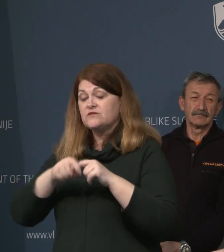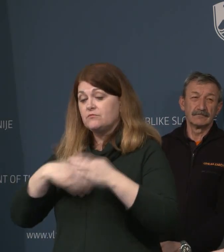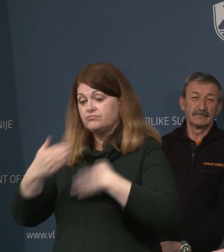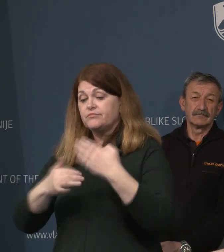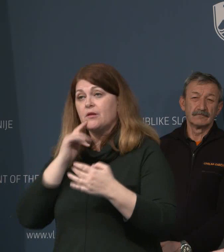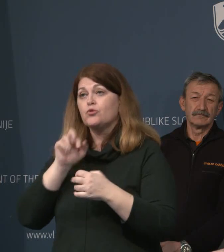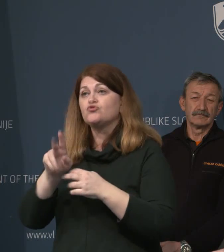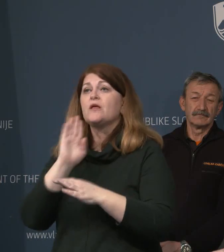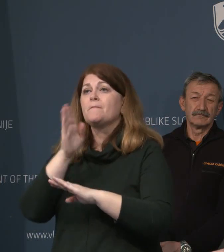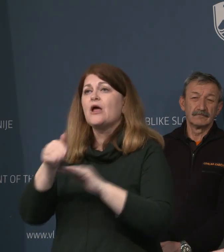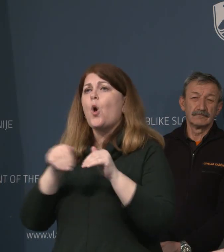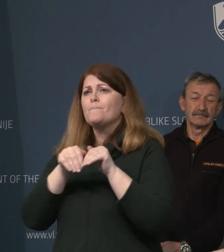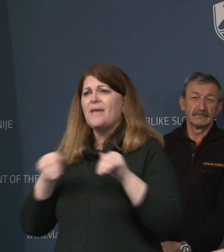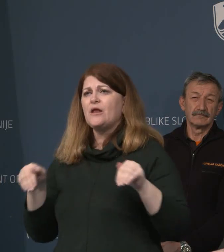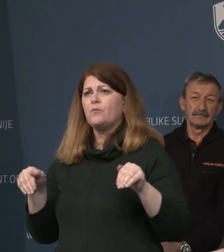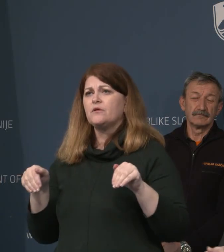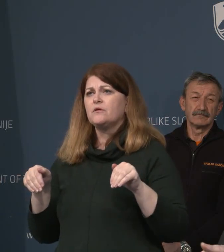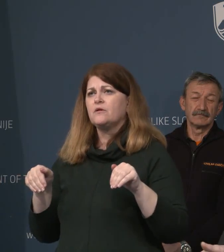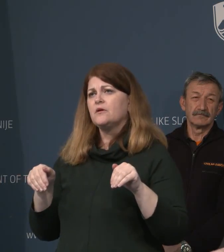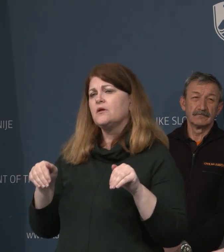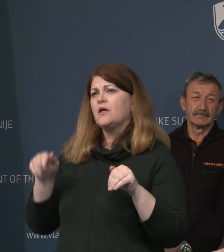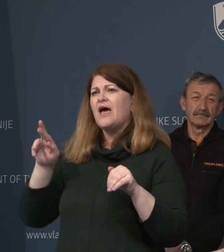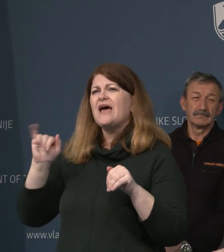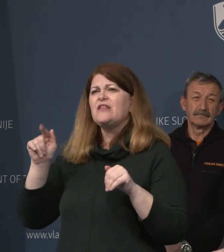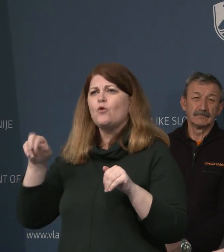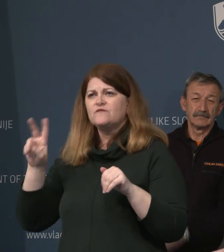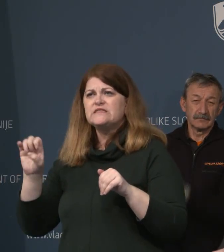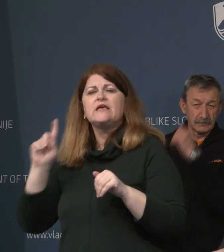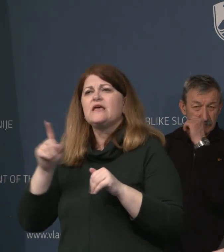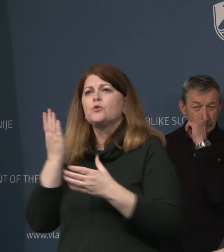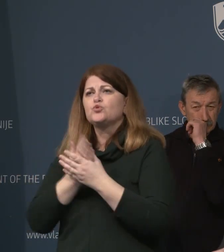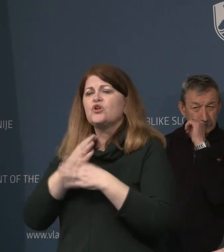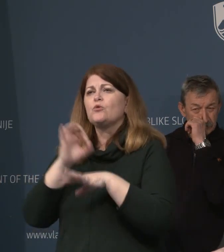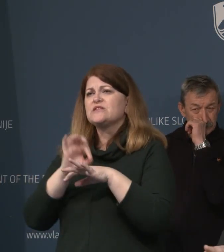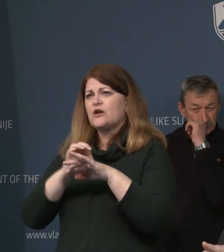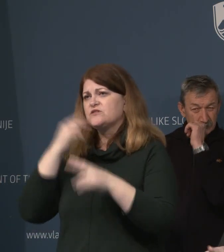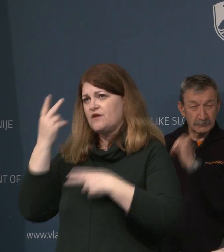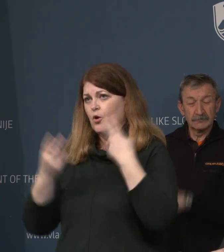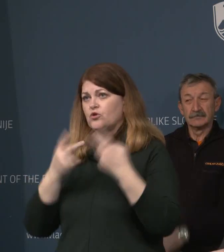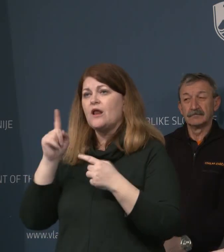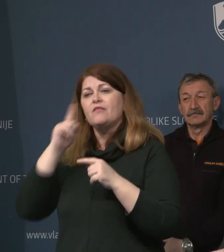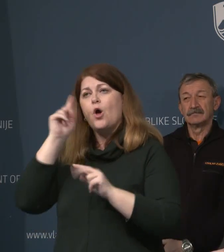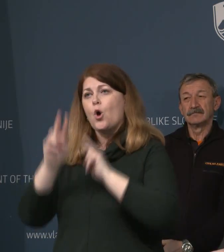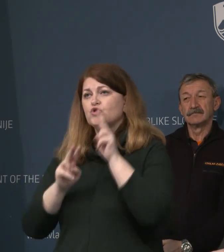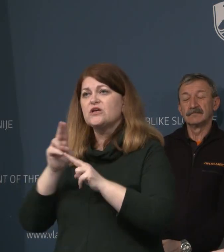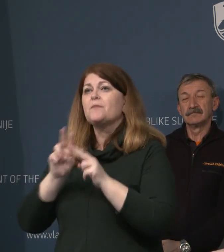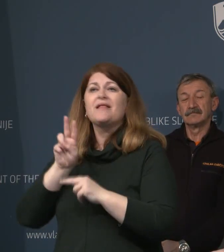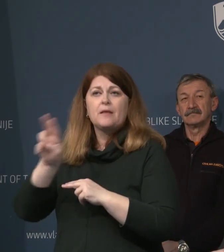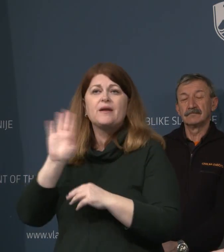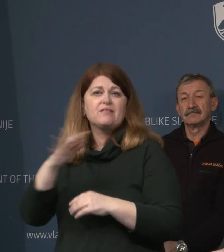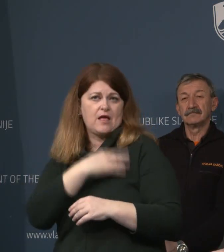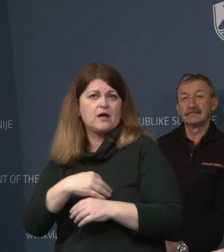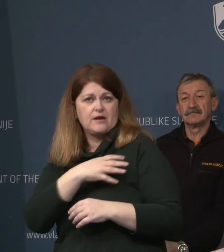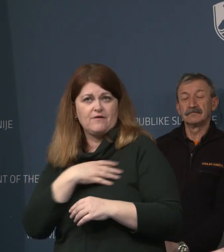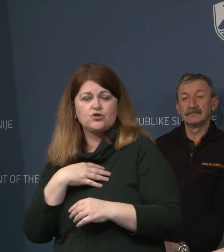šli preko mejnega prehoda Rigonci in ustrezne zdravstvene kontrole ter oskrbe naprej na